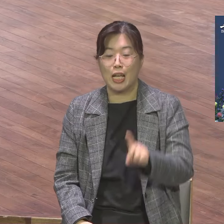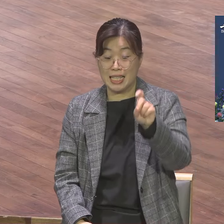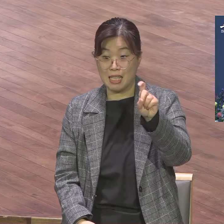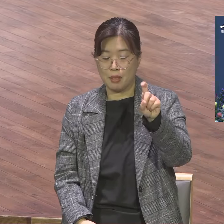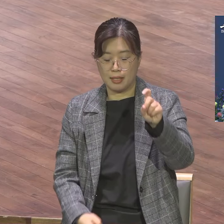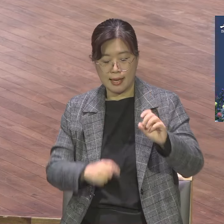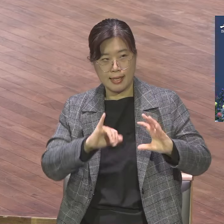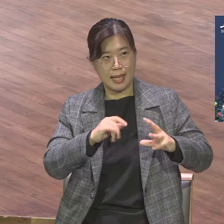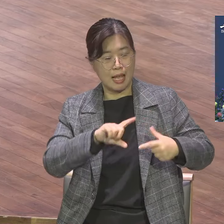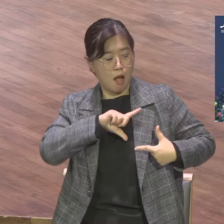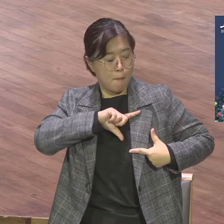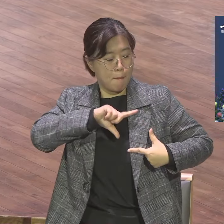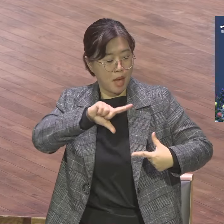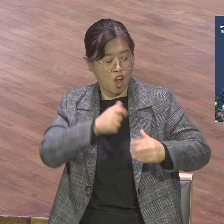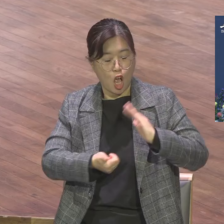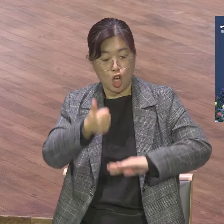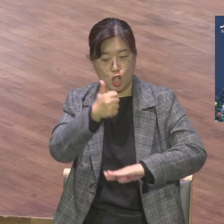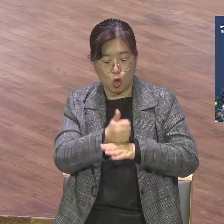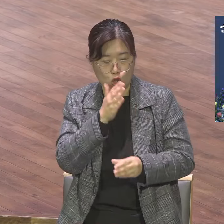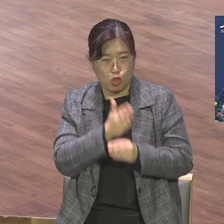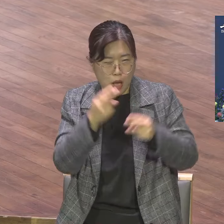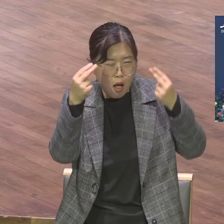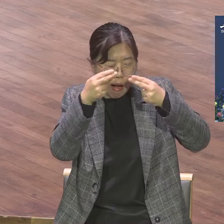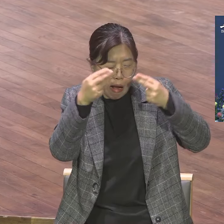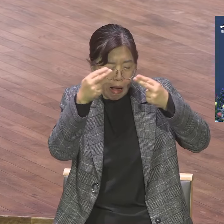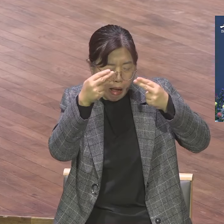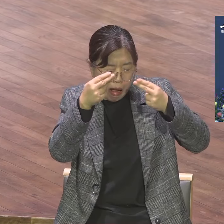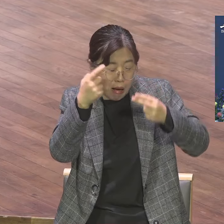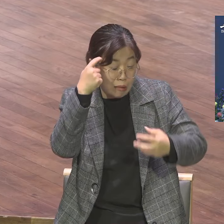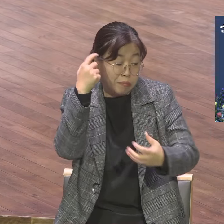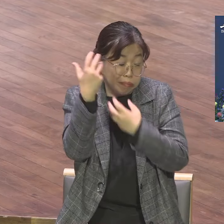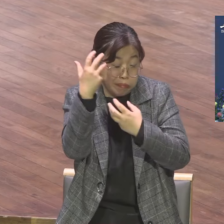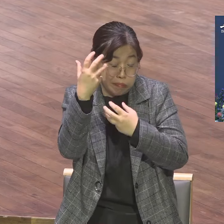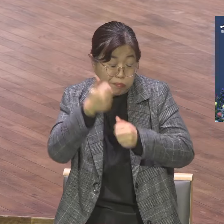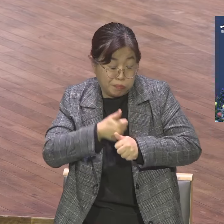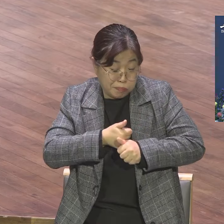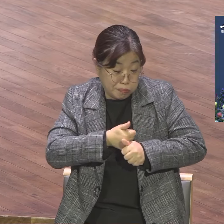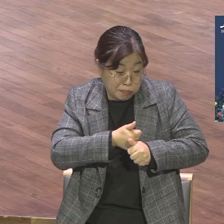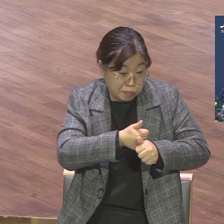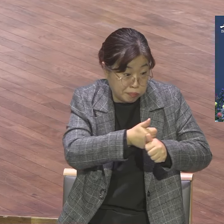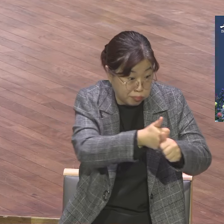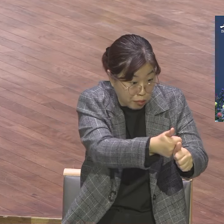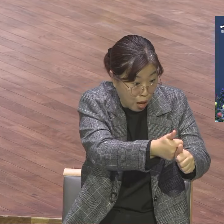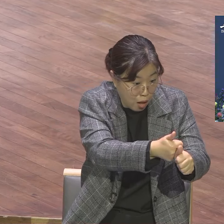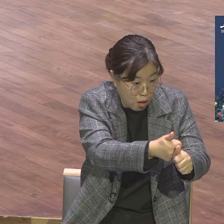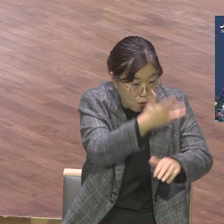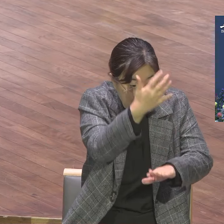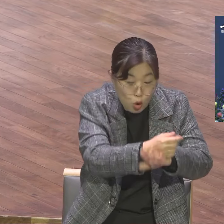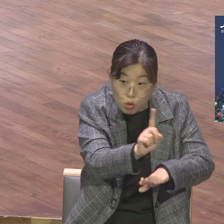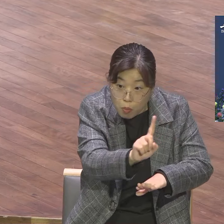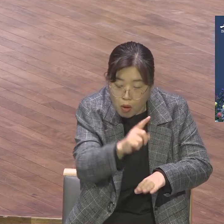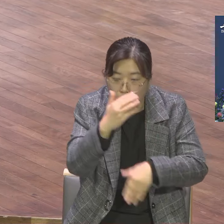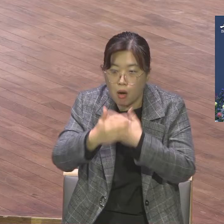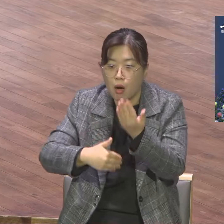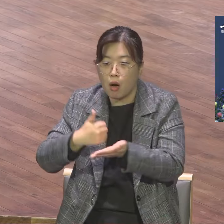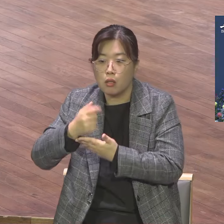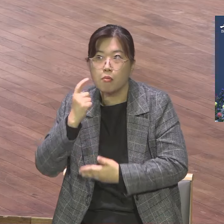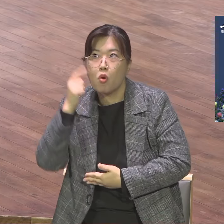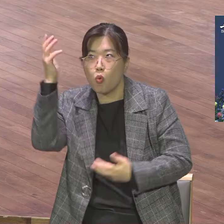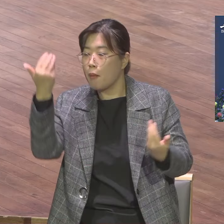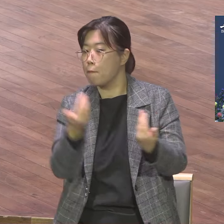11장의 세상성공중심, 이것에 완전히 빠져있기 때문에 전부 다 여기에 포커스를 맞추어서 교회를